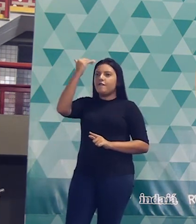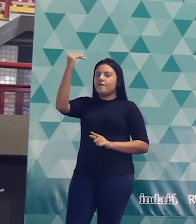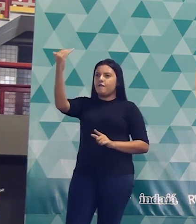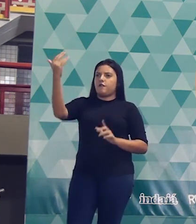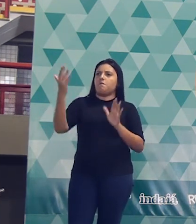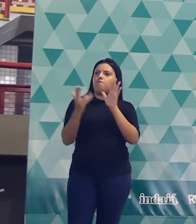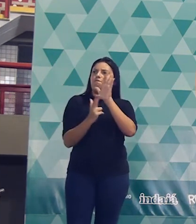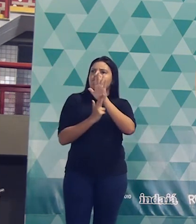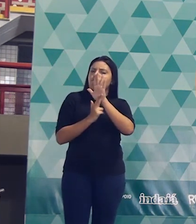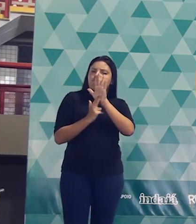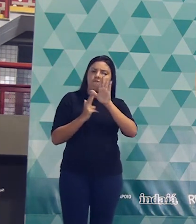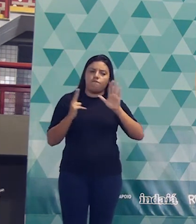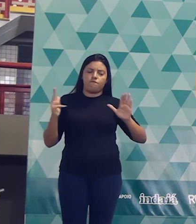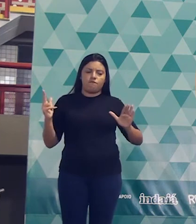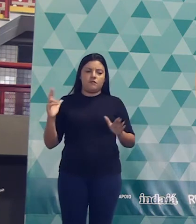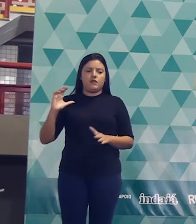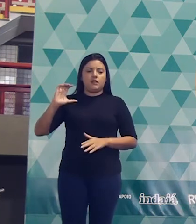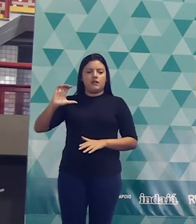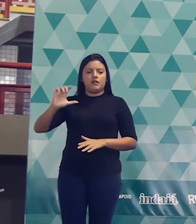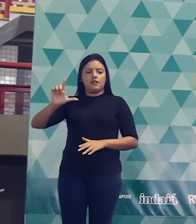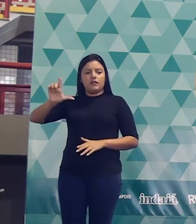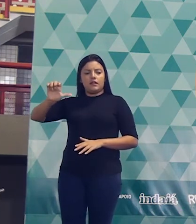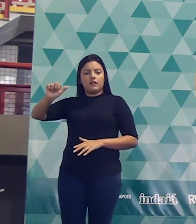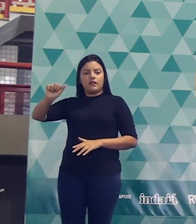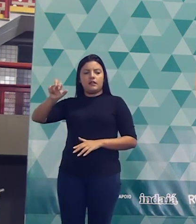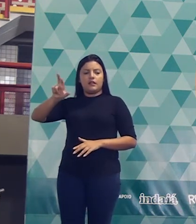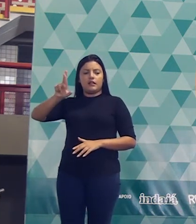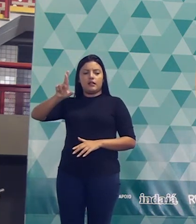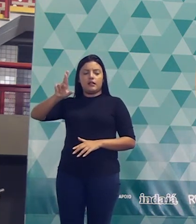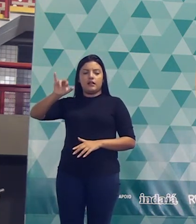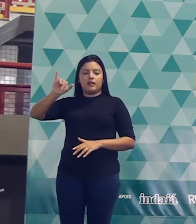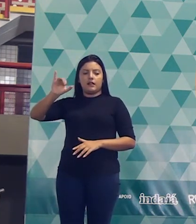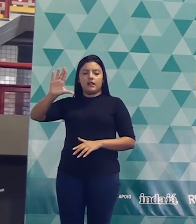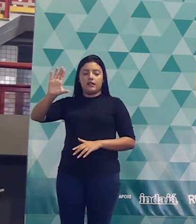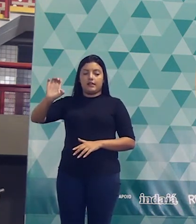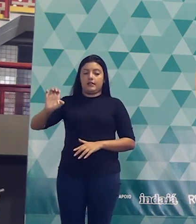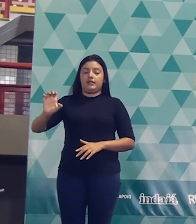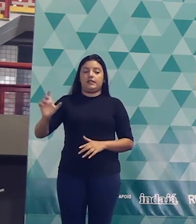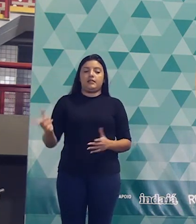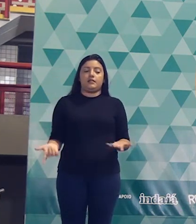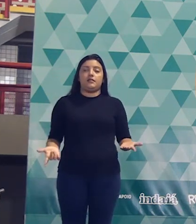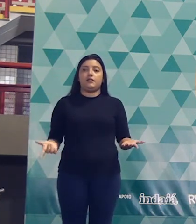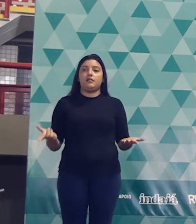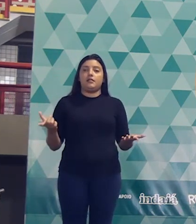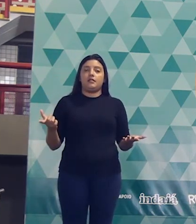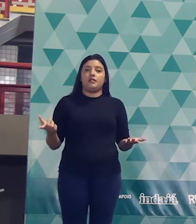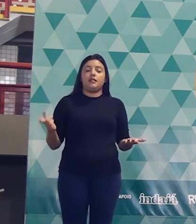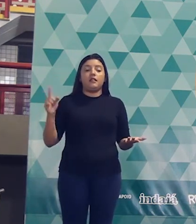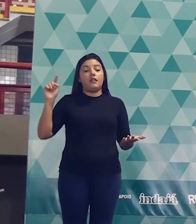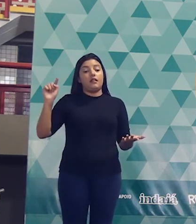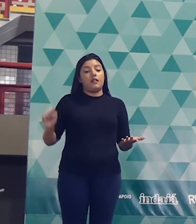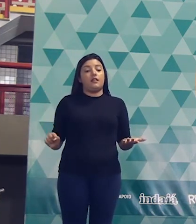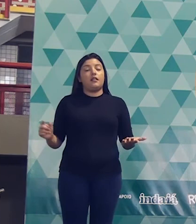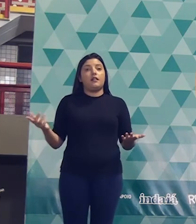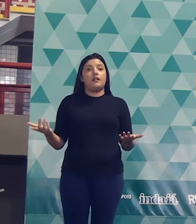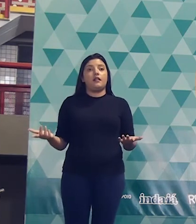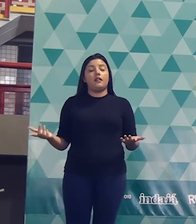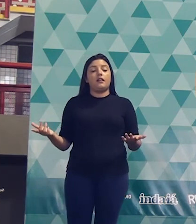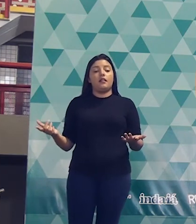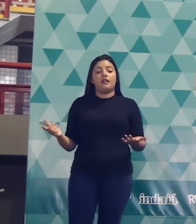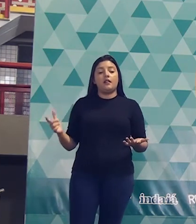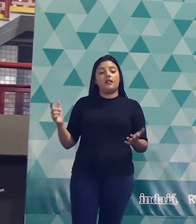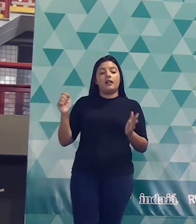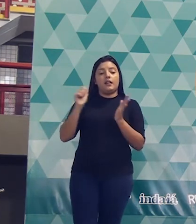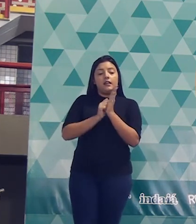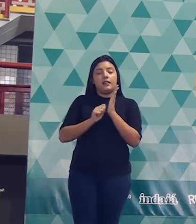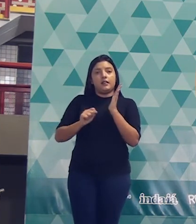escritora muito querida, né, da geração de 45, enigmática. Já ouviram falar que aquilo que ela